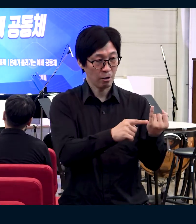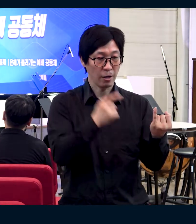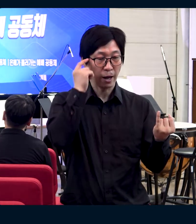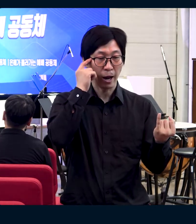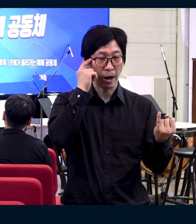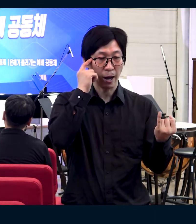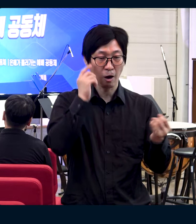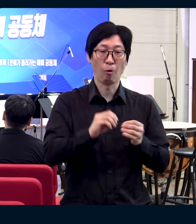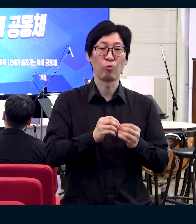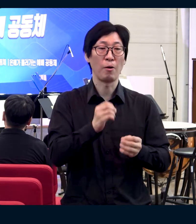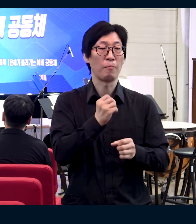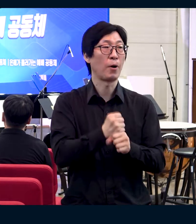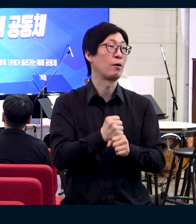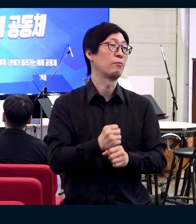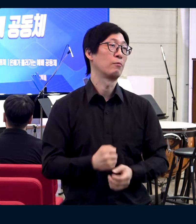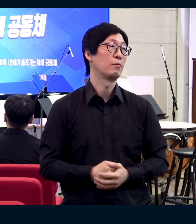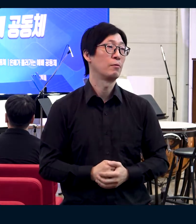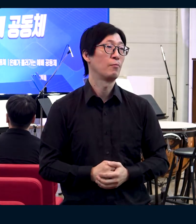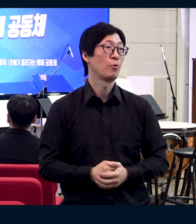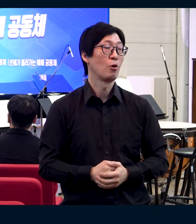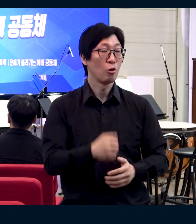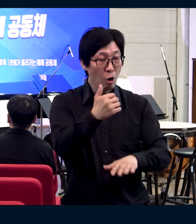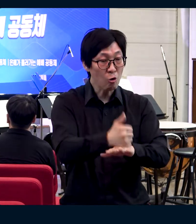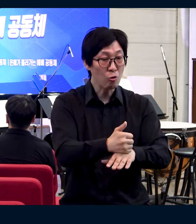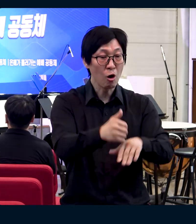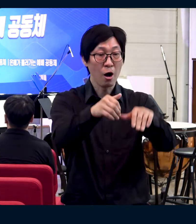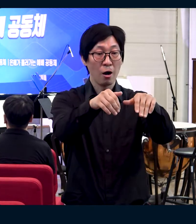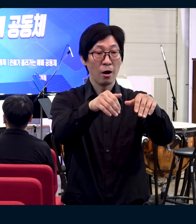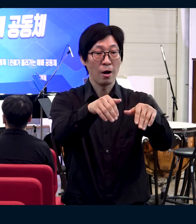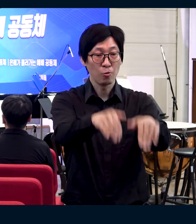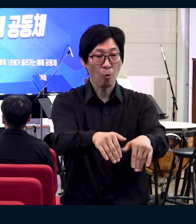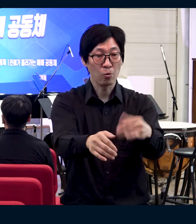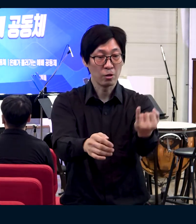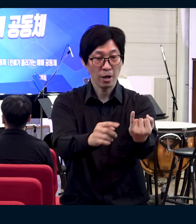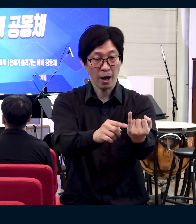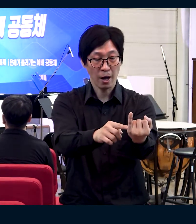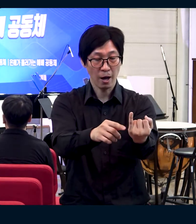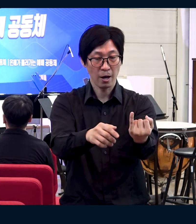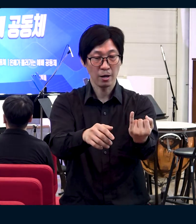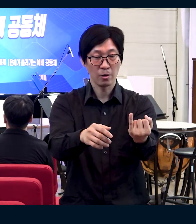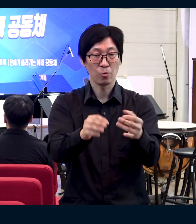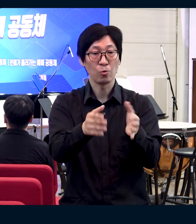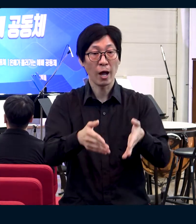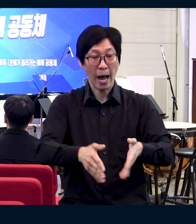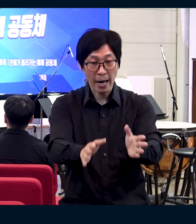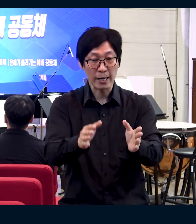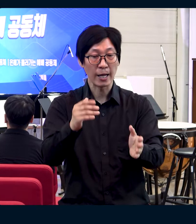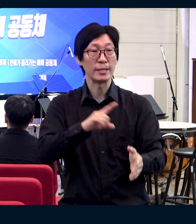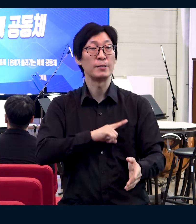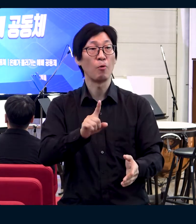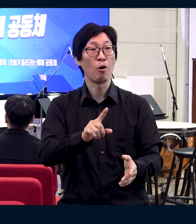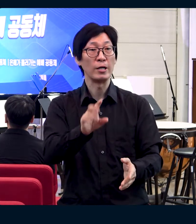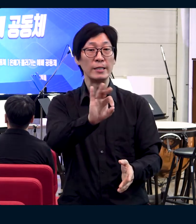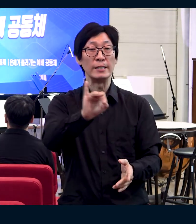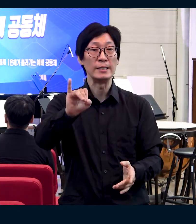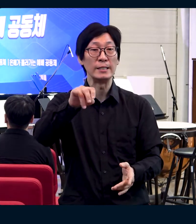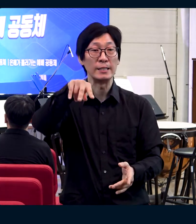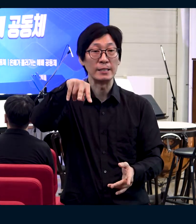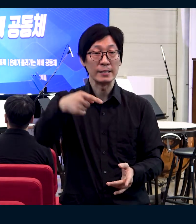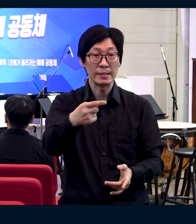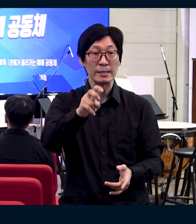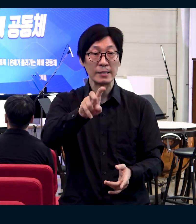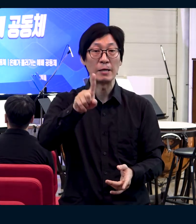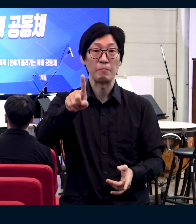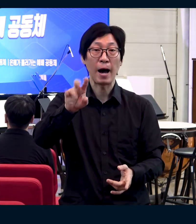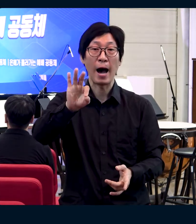아시지 않습니까? 그래서 그때 그 하간을 통해 낳은 아들이 누구예요? 이스마엘 아니냐 그 말이에요. 여러분, 이스마엘과 그